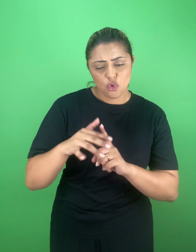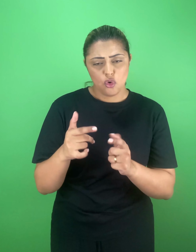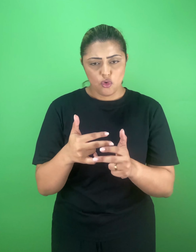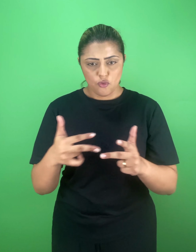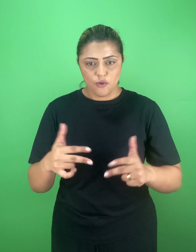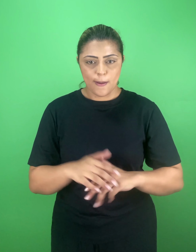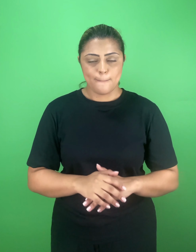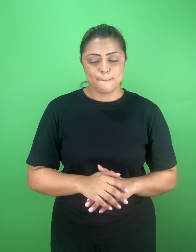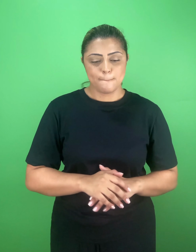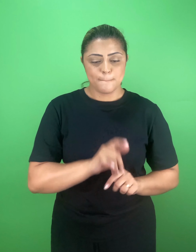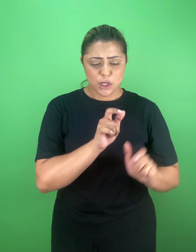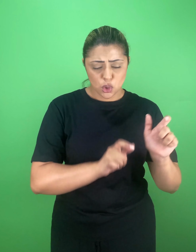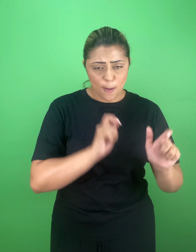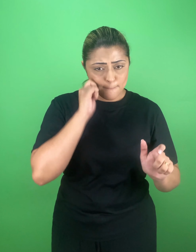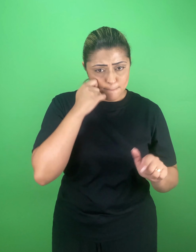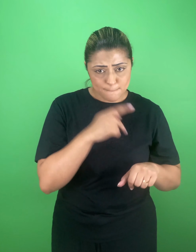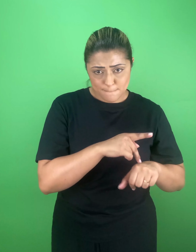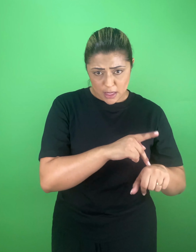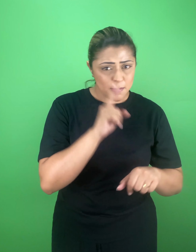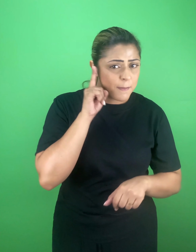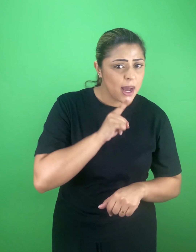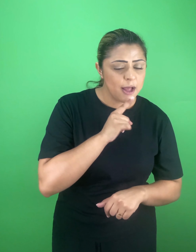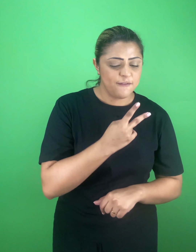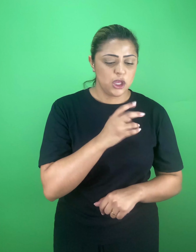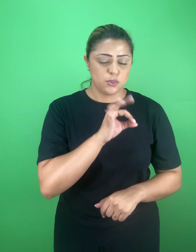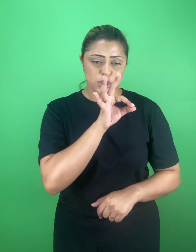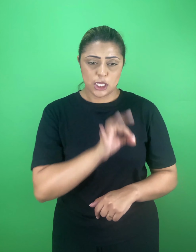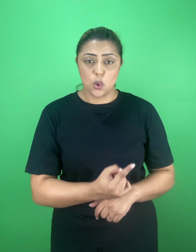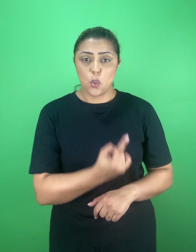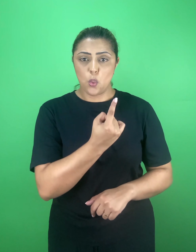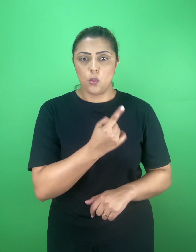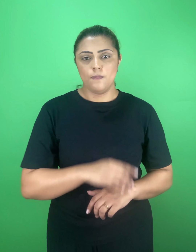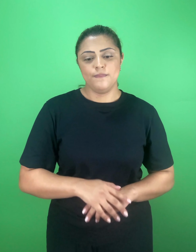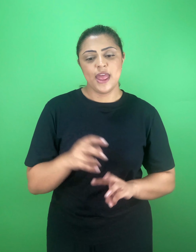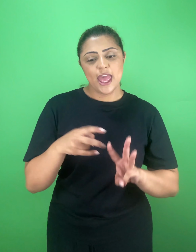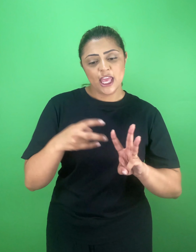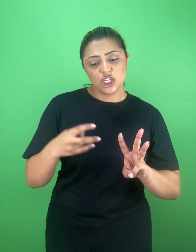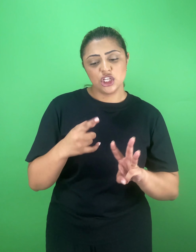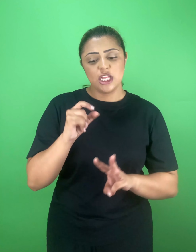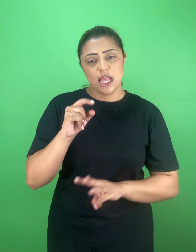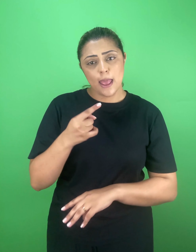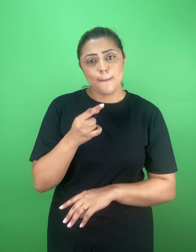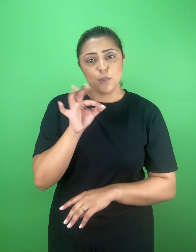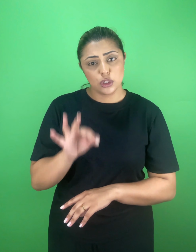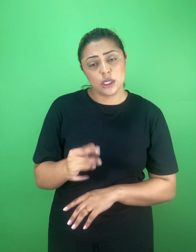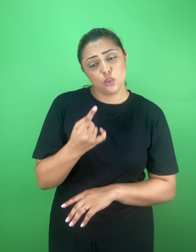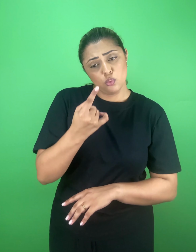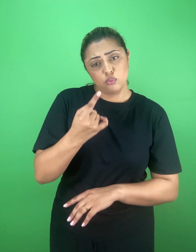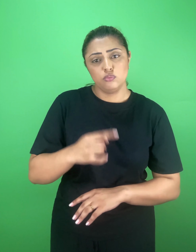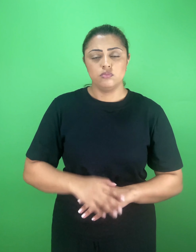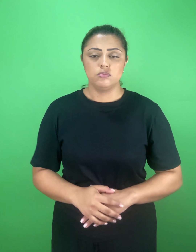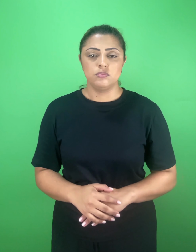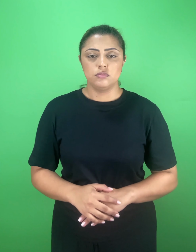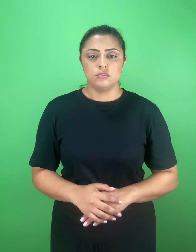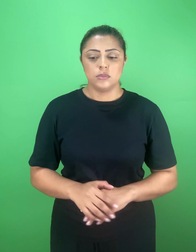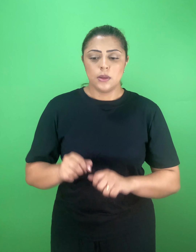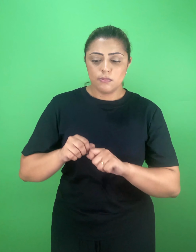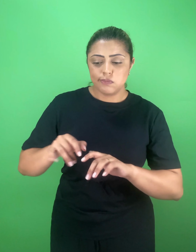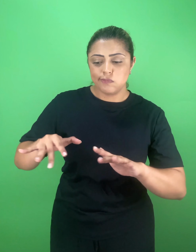pretas e pardas 20% 1. Indígenas 10% 1. Desconcentração geográfica